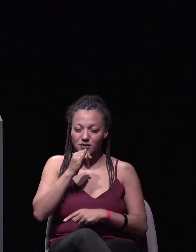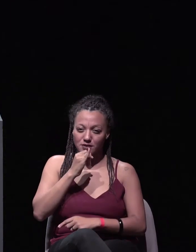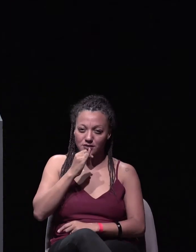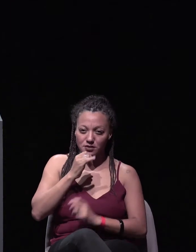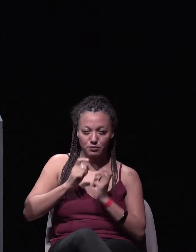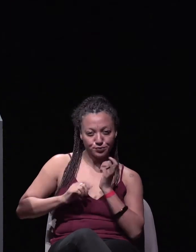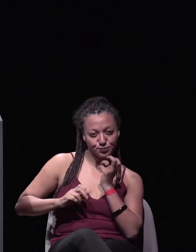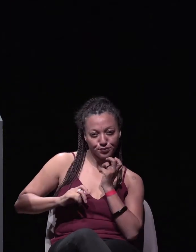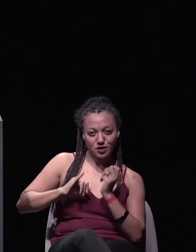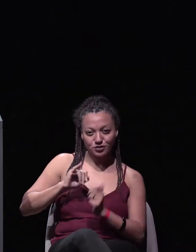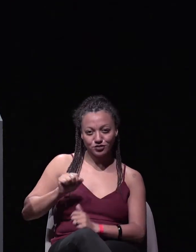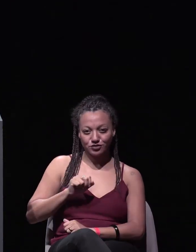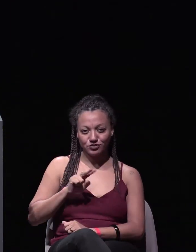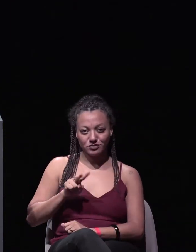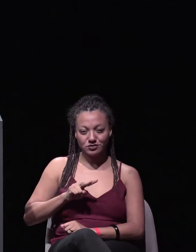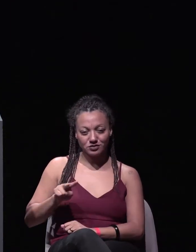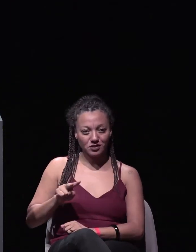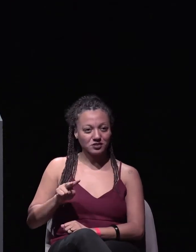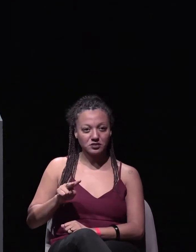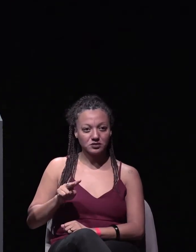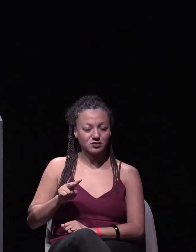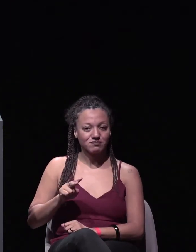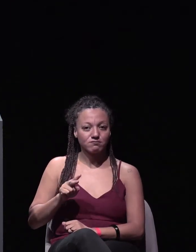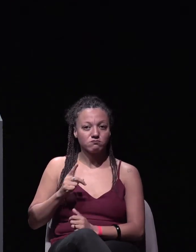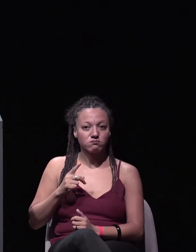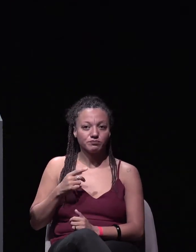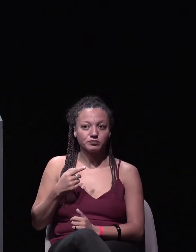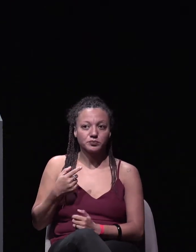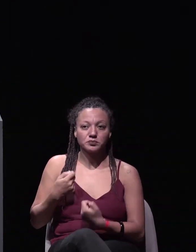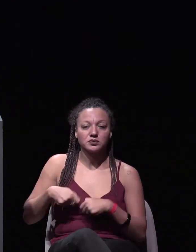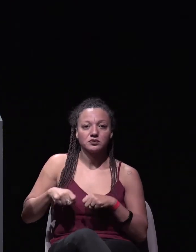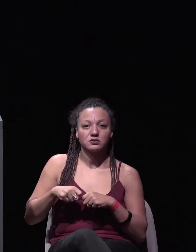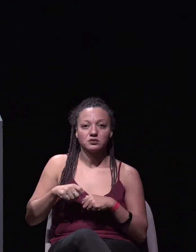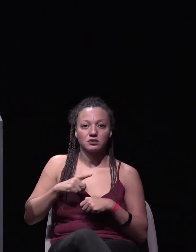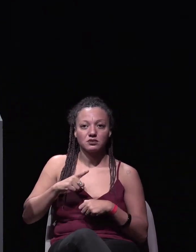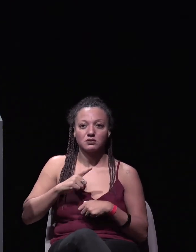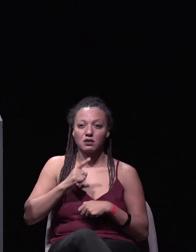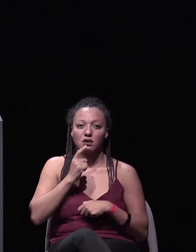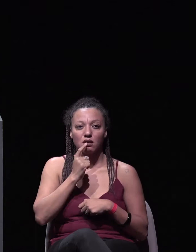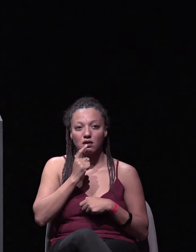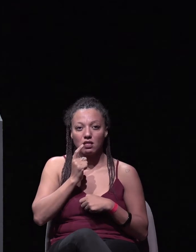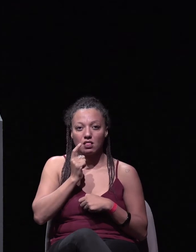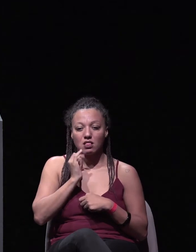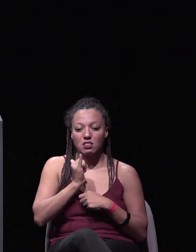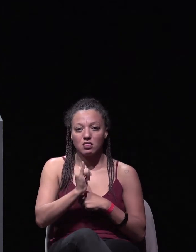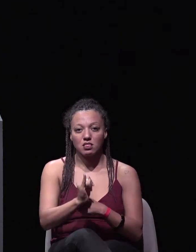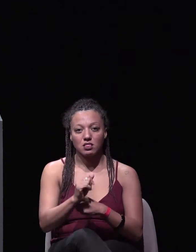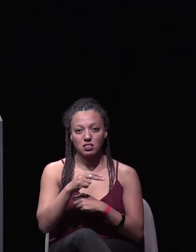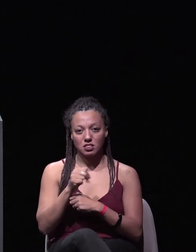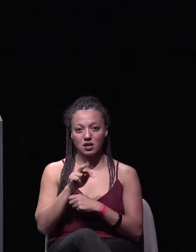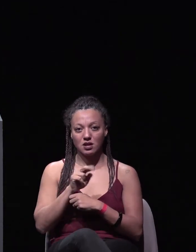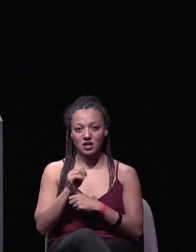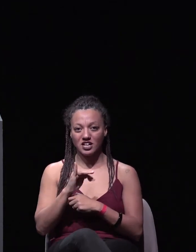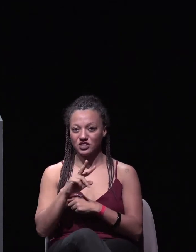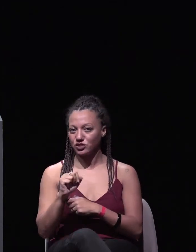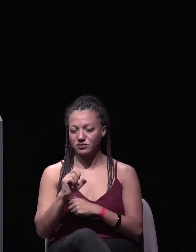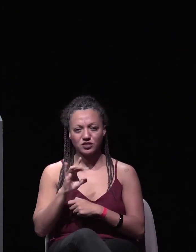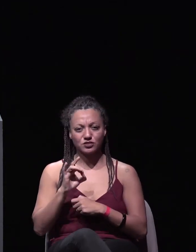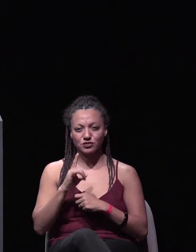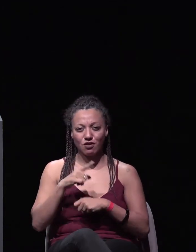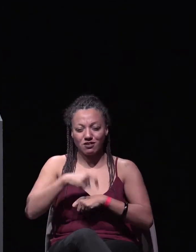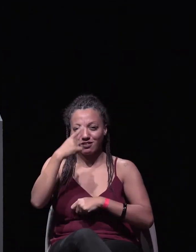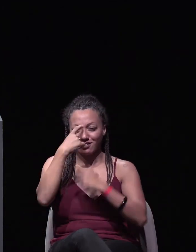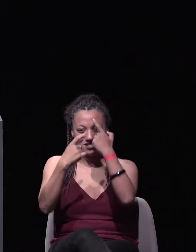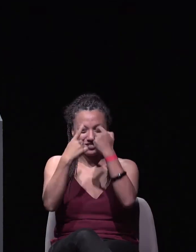exemplo, que não têm nenhum compromisso com uma narratividade, que podem trabalhar com a expressão livre, artistas como Charlie Parker